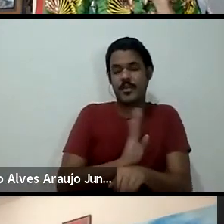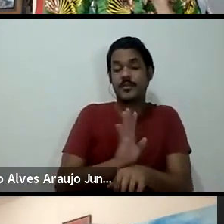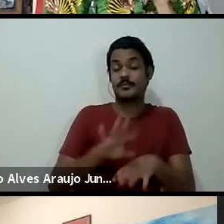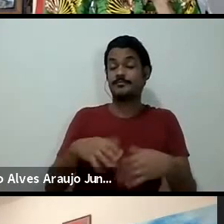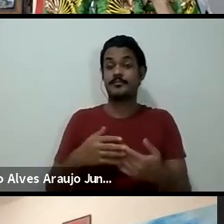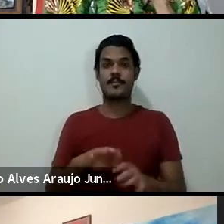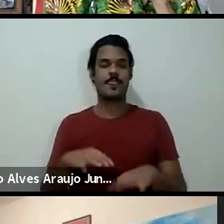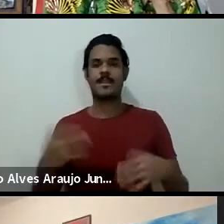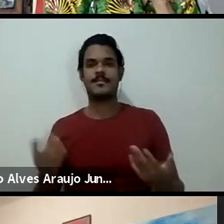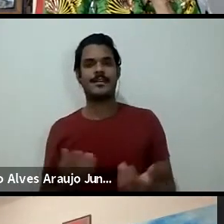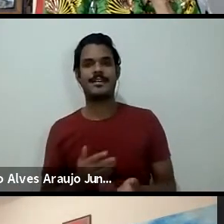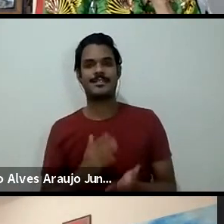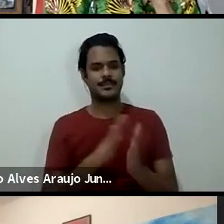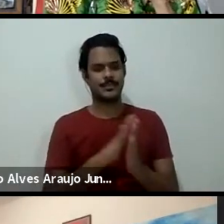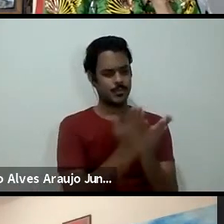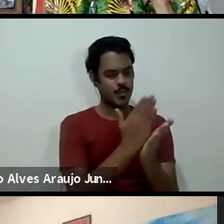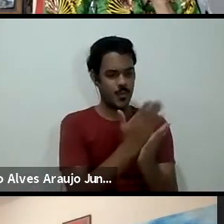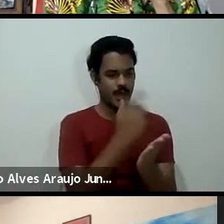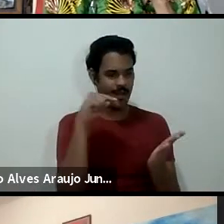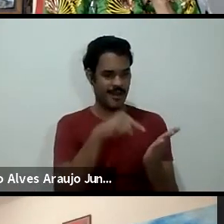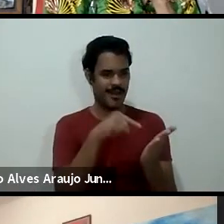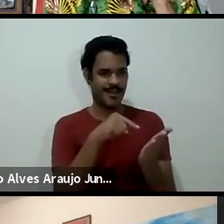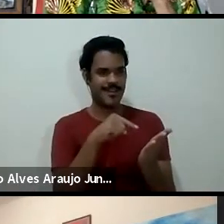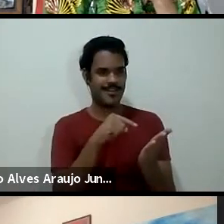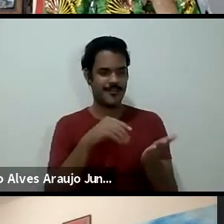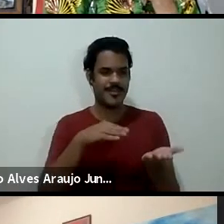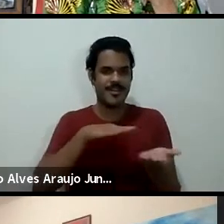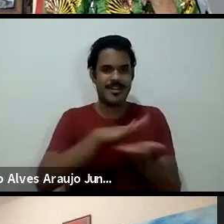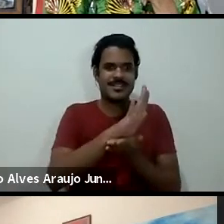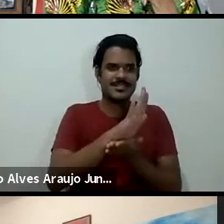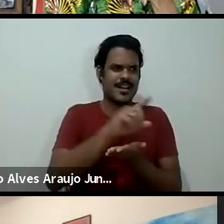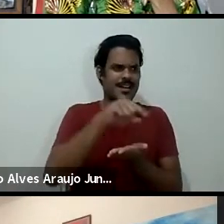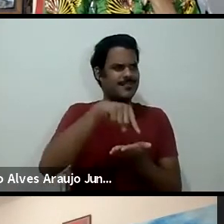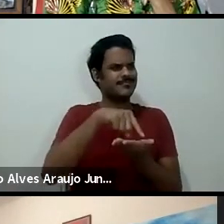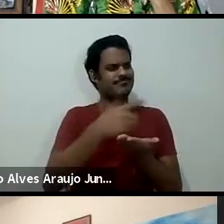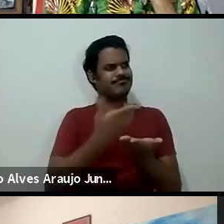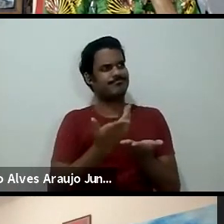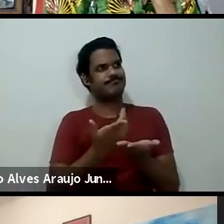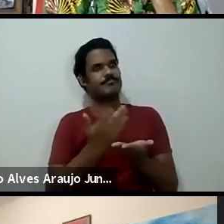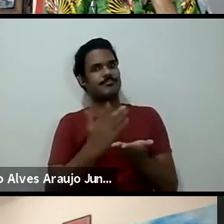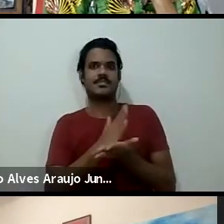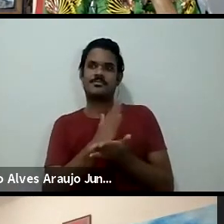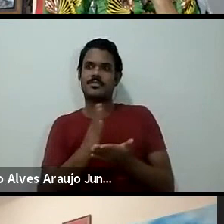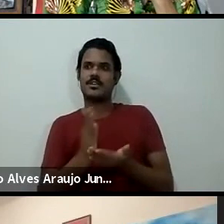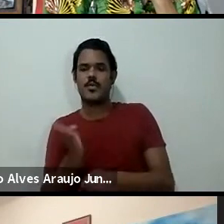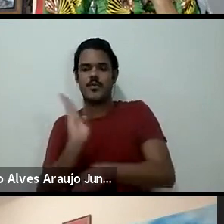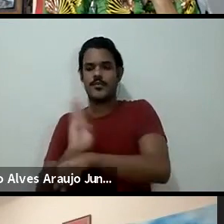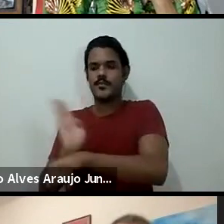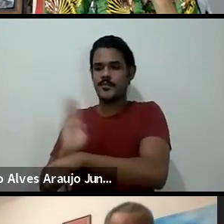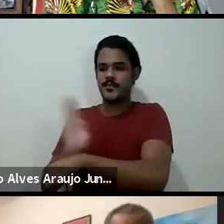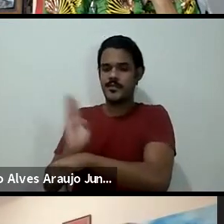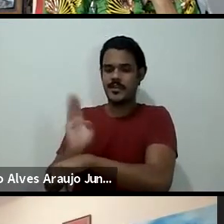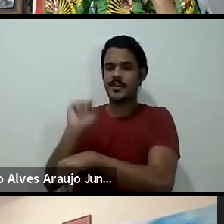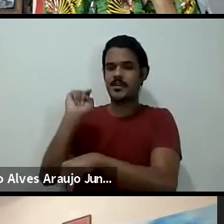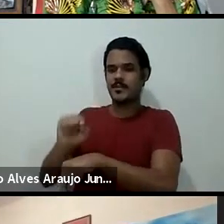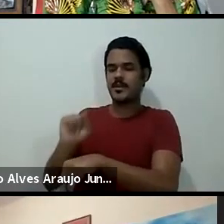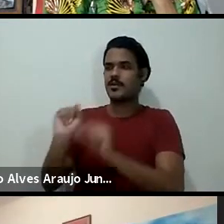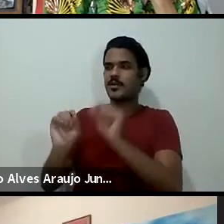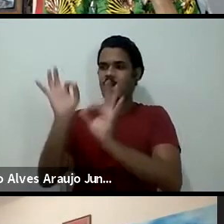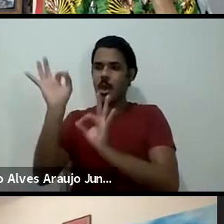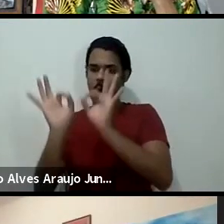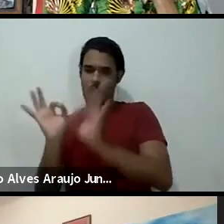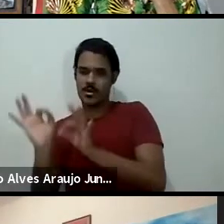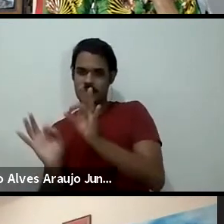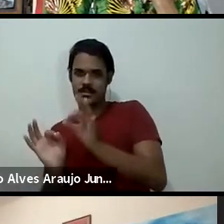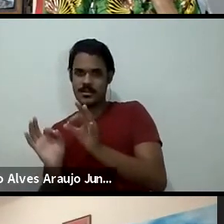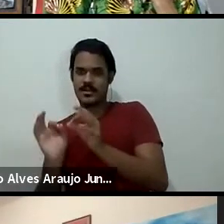por outras ordens, não foi lançado no período. Eu falei, o filme veio para se organizar, para